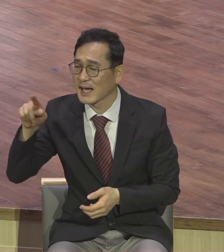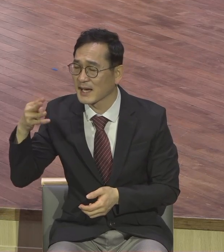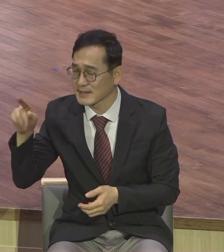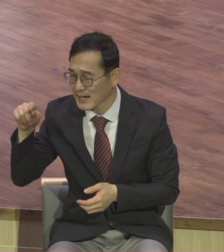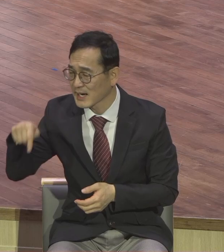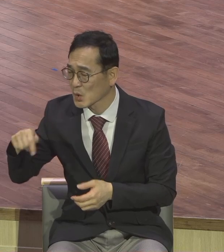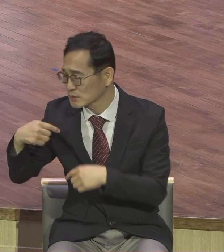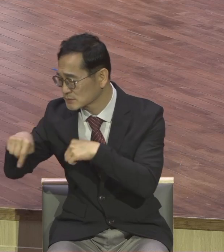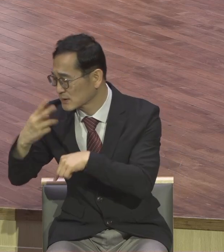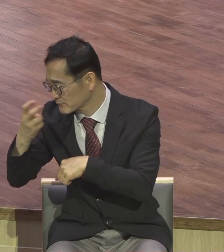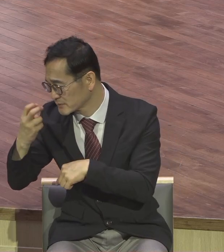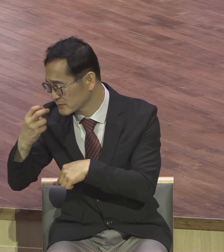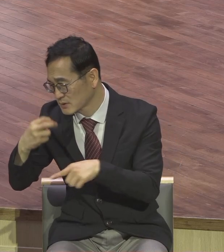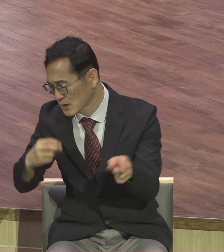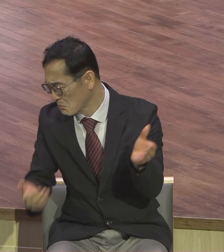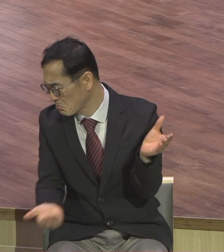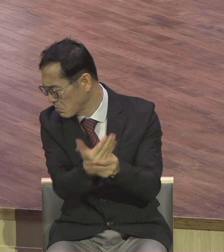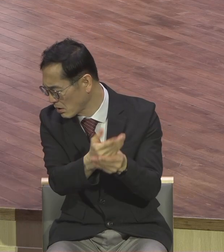잠깐 옮겨왔는데